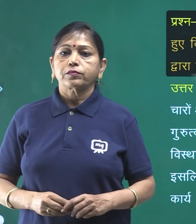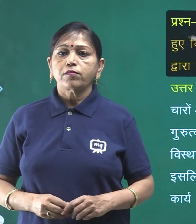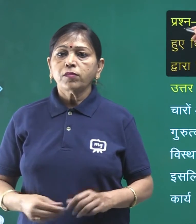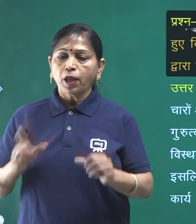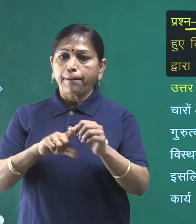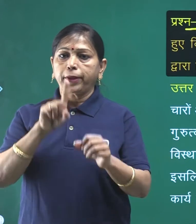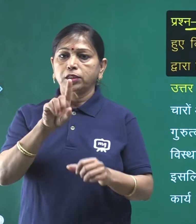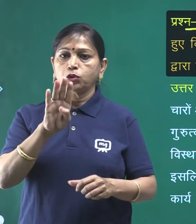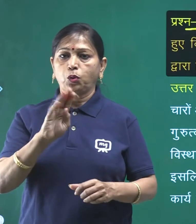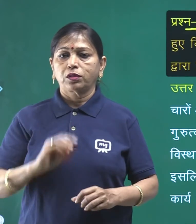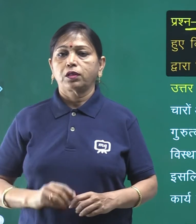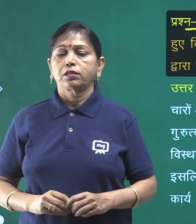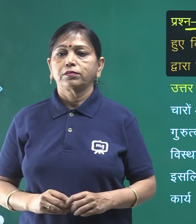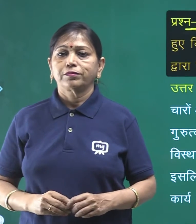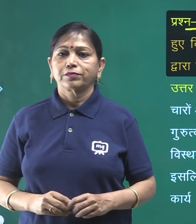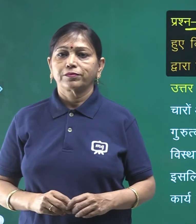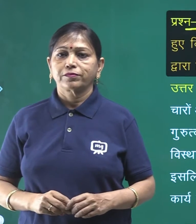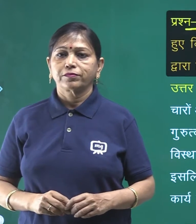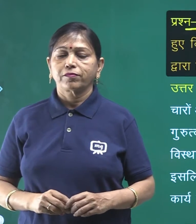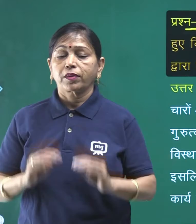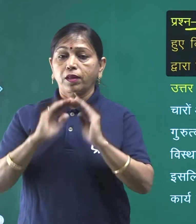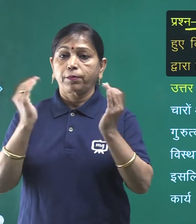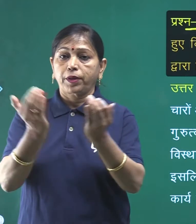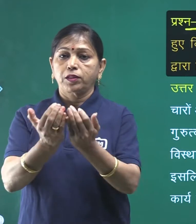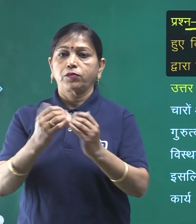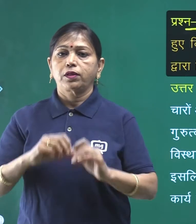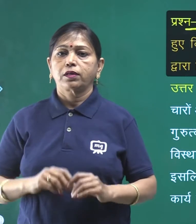प्रश्न 14, पृथ्वी के